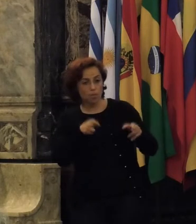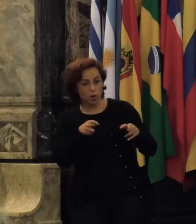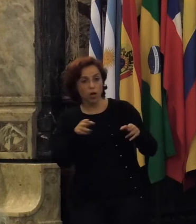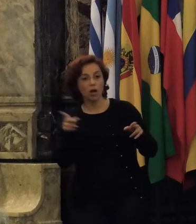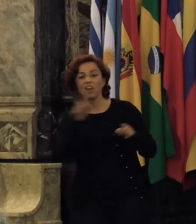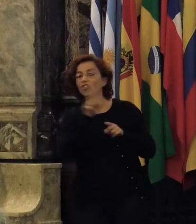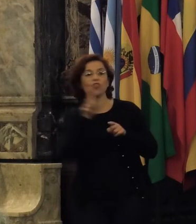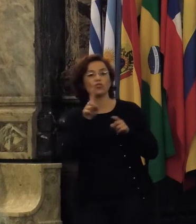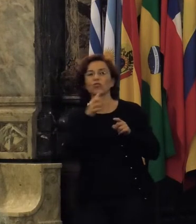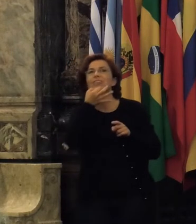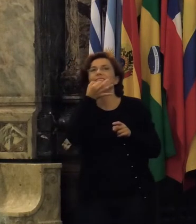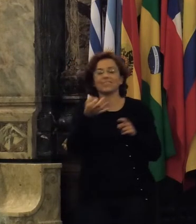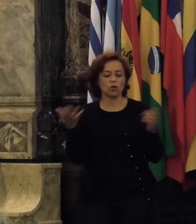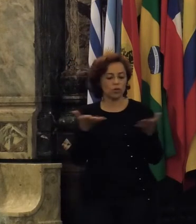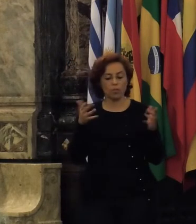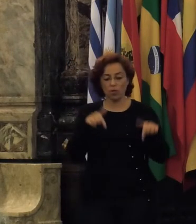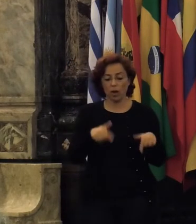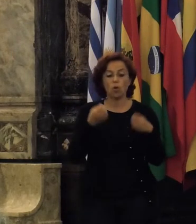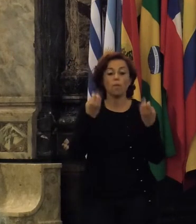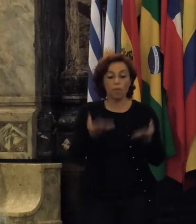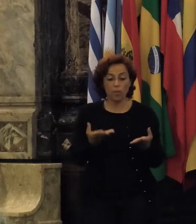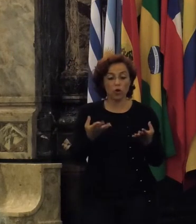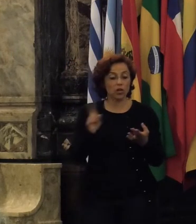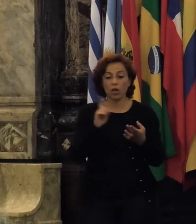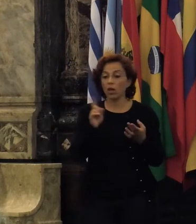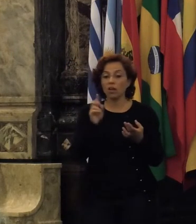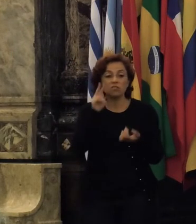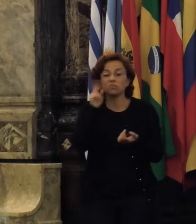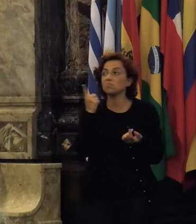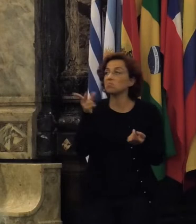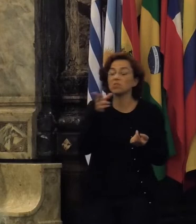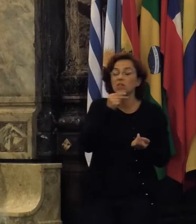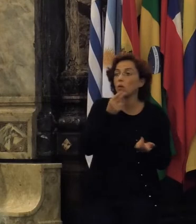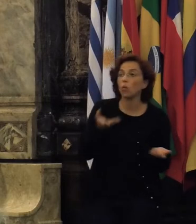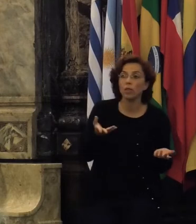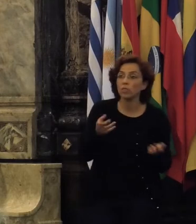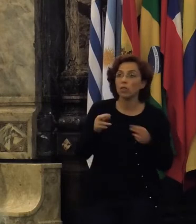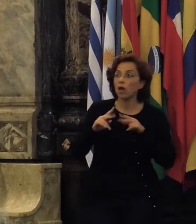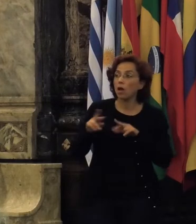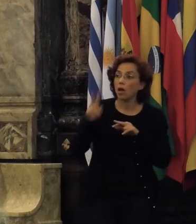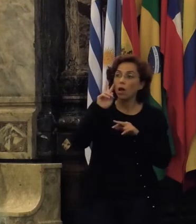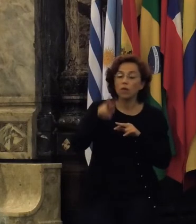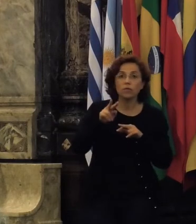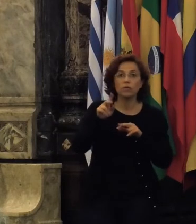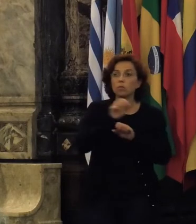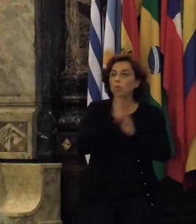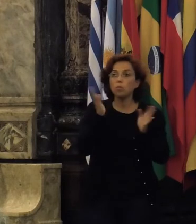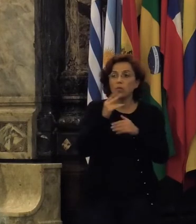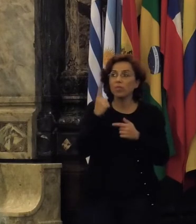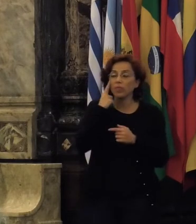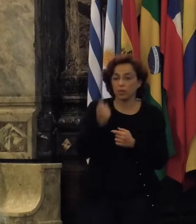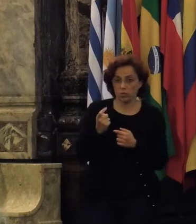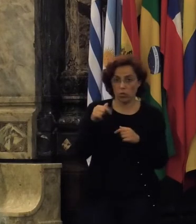son contemporáneos, ya que por esta precisa razón no consiguen verla, no pueden mantener la mirada fija en